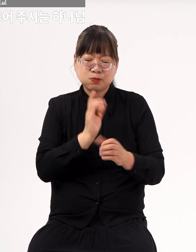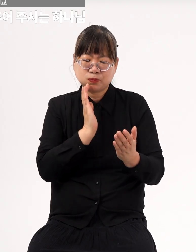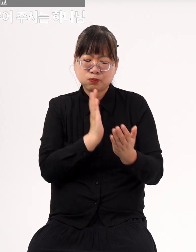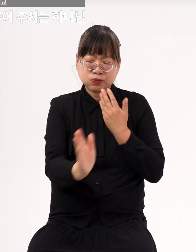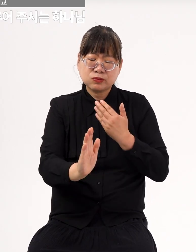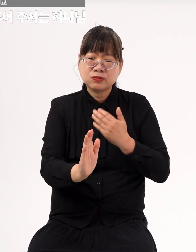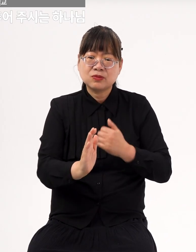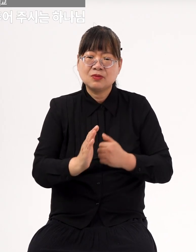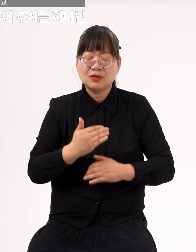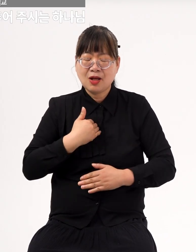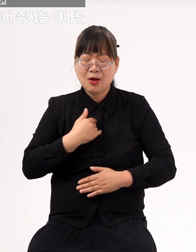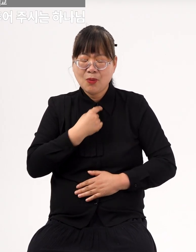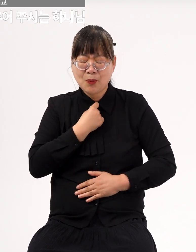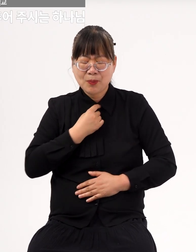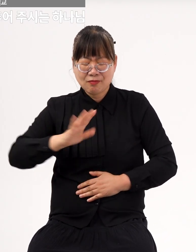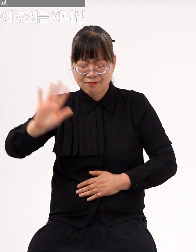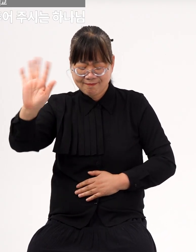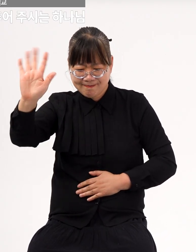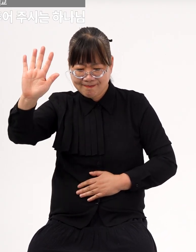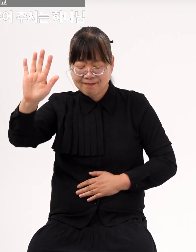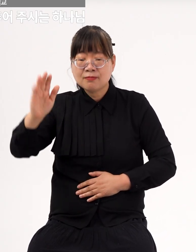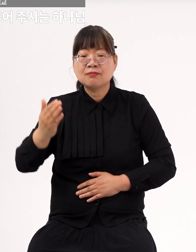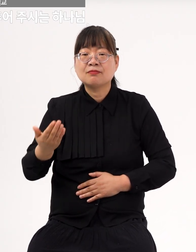맞고 내 원치도 않는데